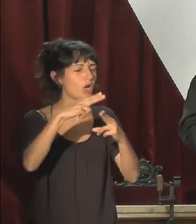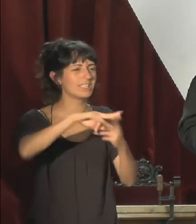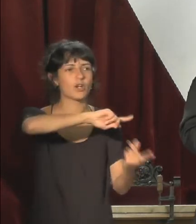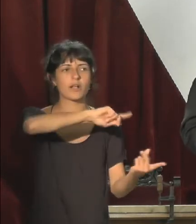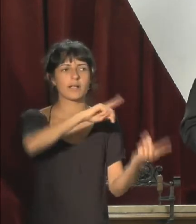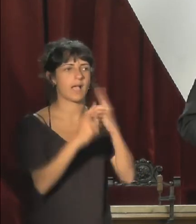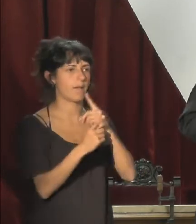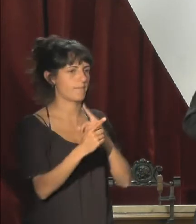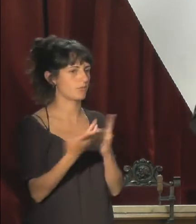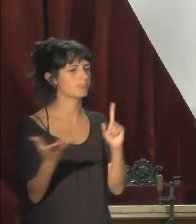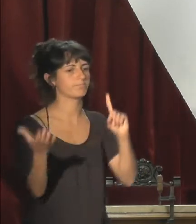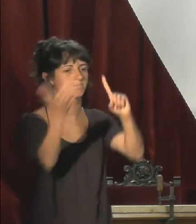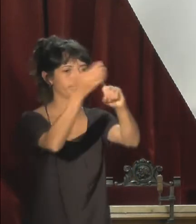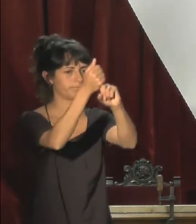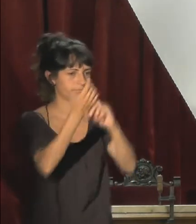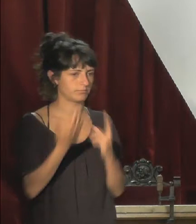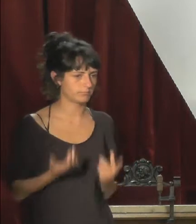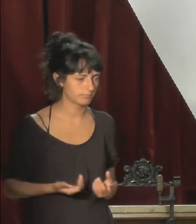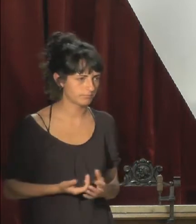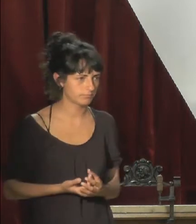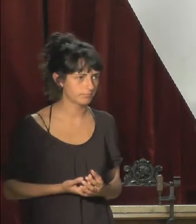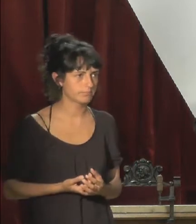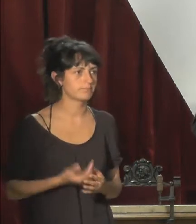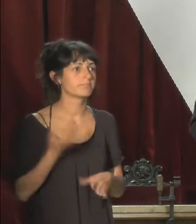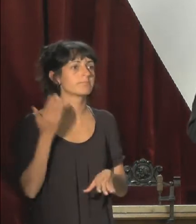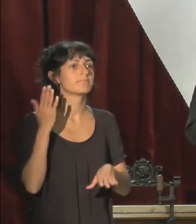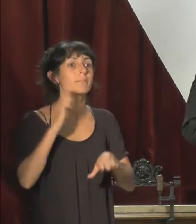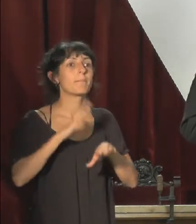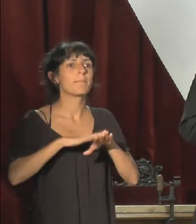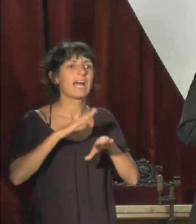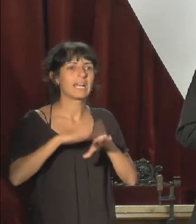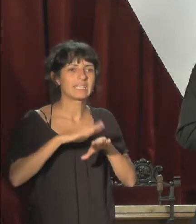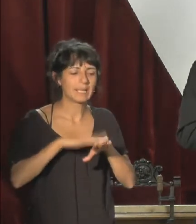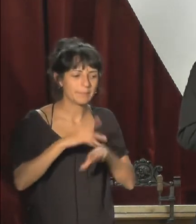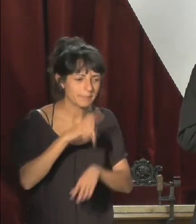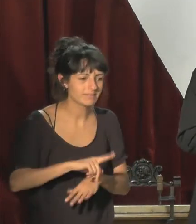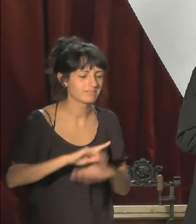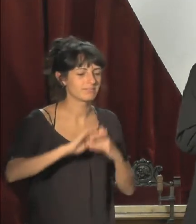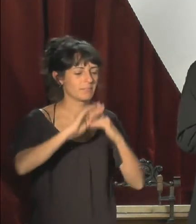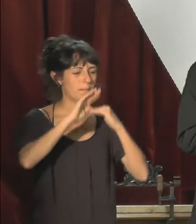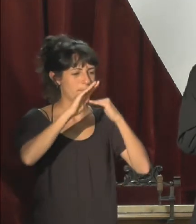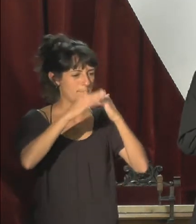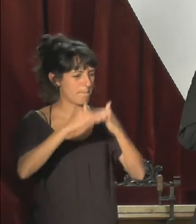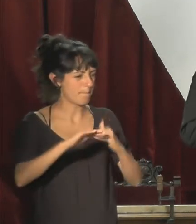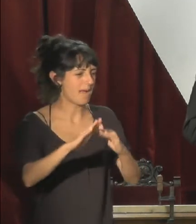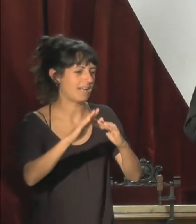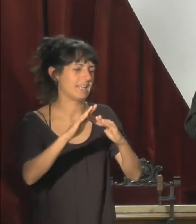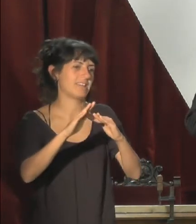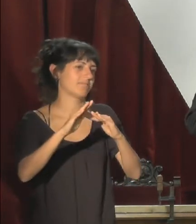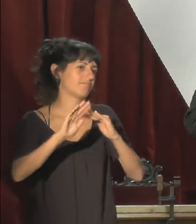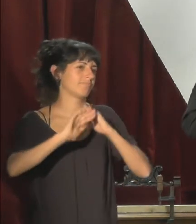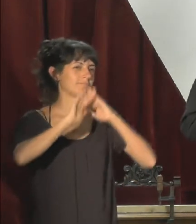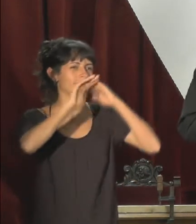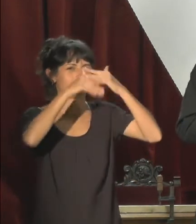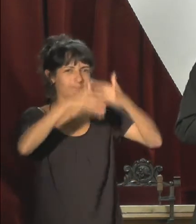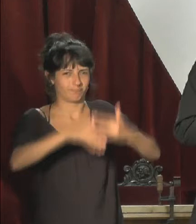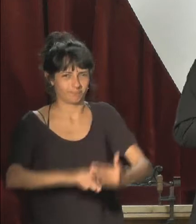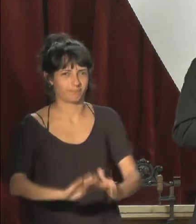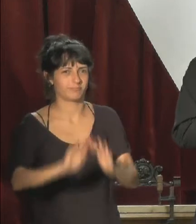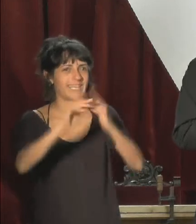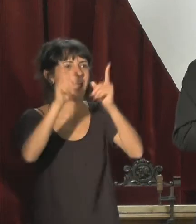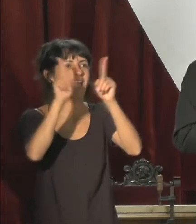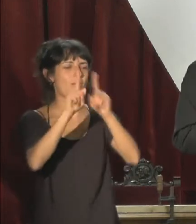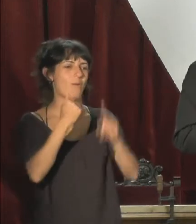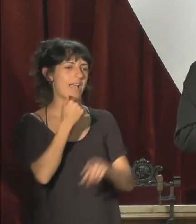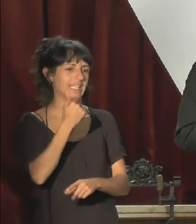para contribuirmos coa forza da marea viva, da marea crecente, da marea alta, como din os